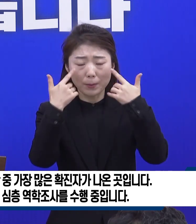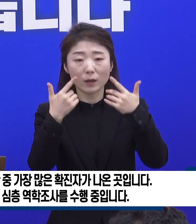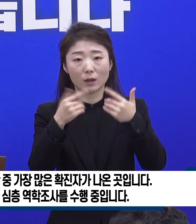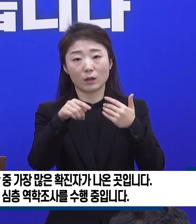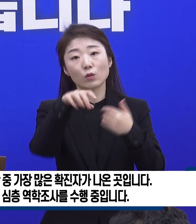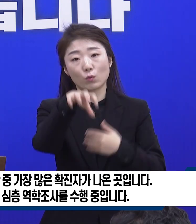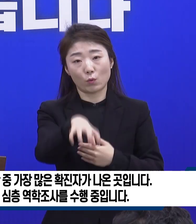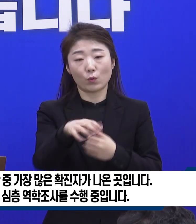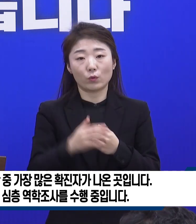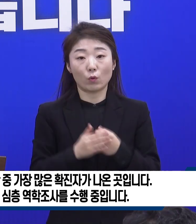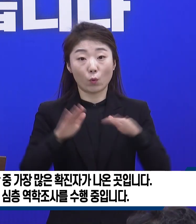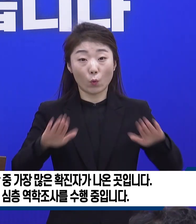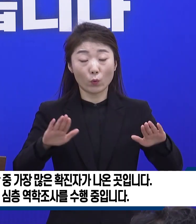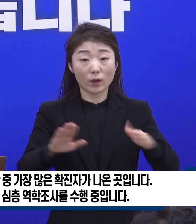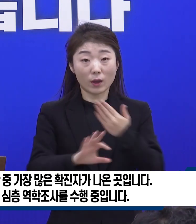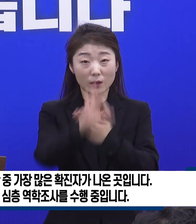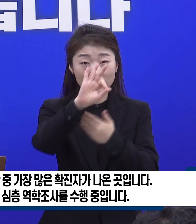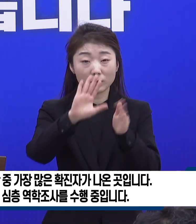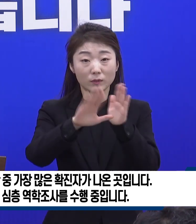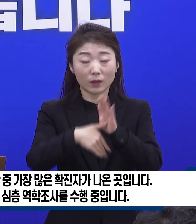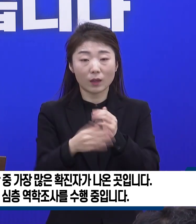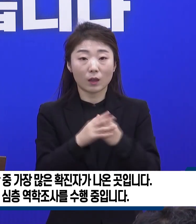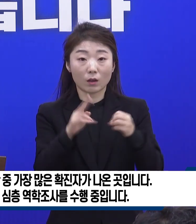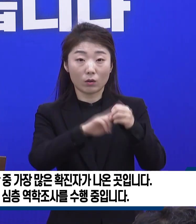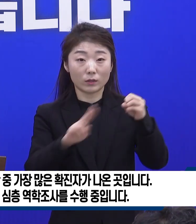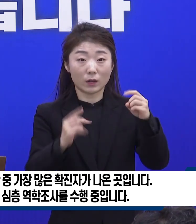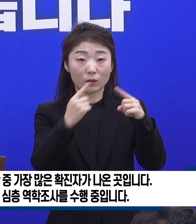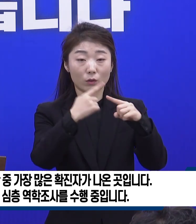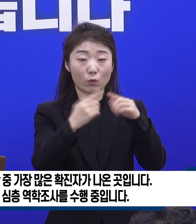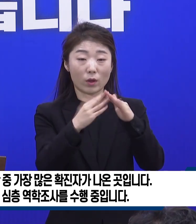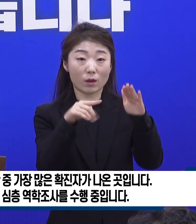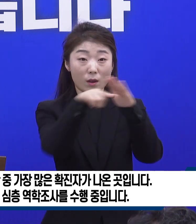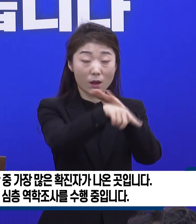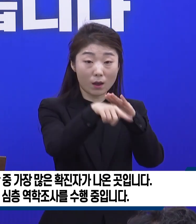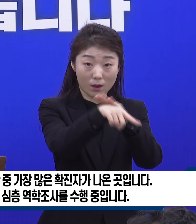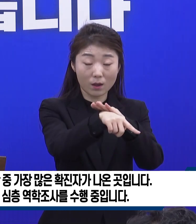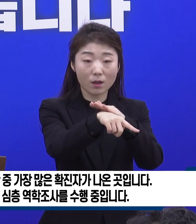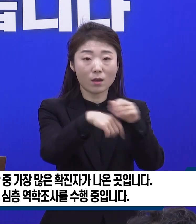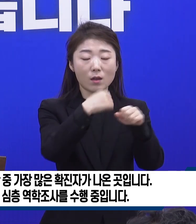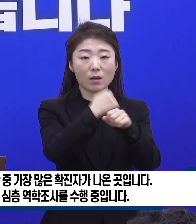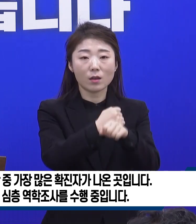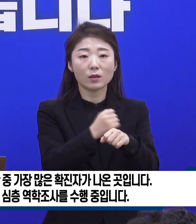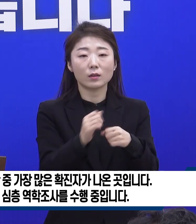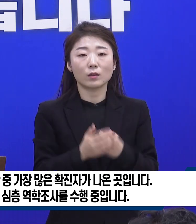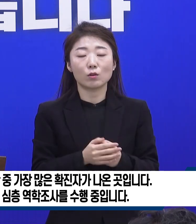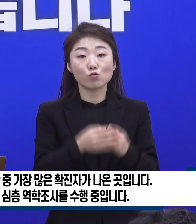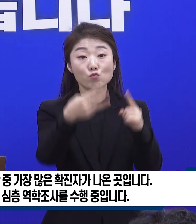아침에 도역학조사팀이 다시 거창에 파견돼 거창군과 공동으로